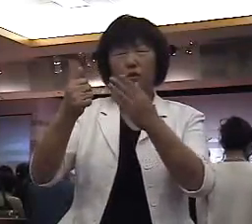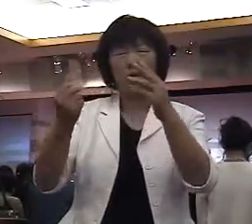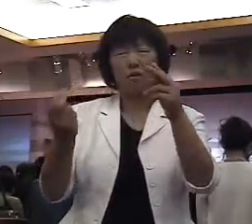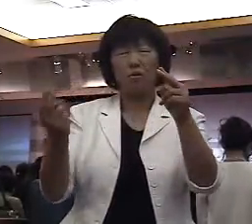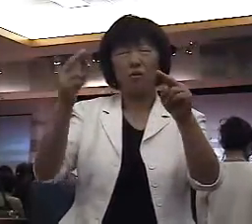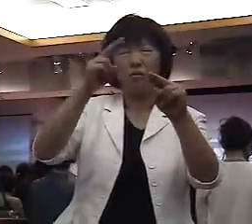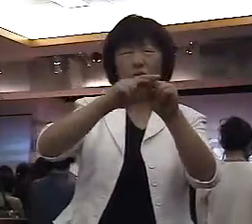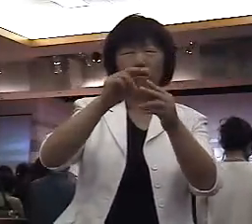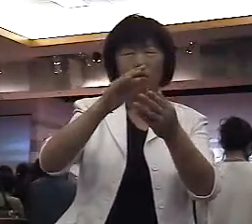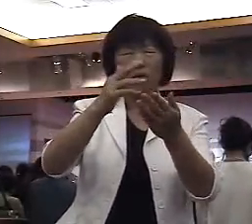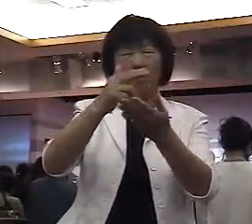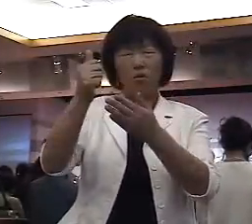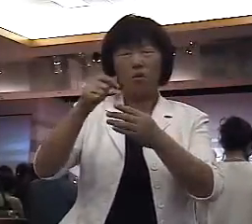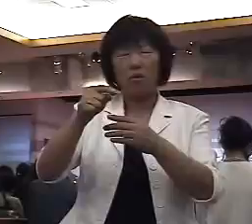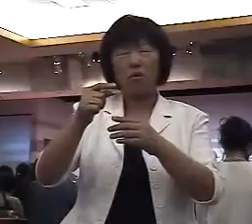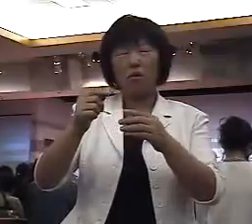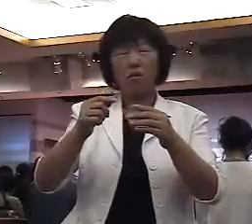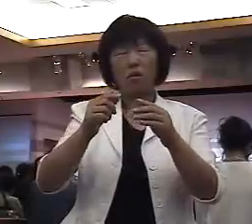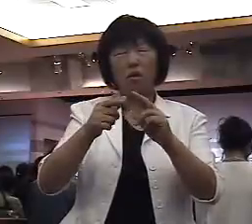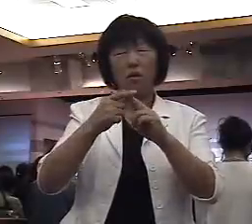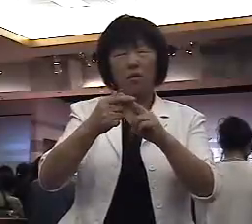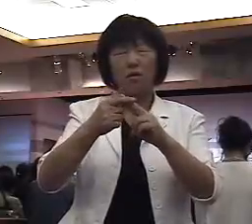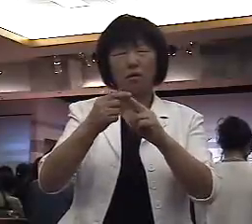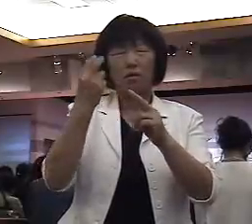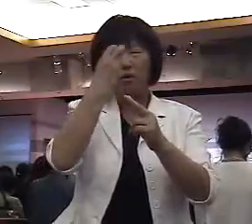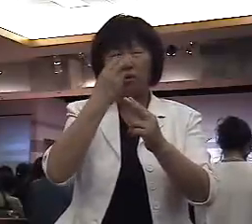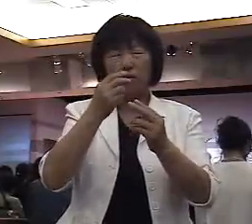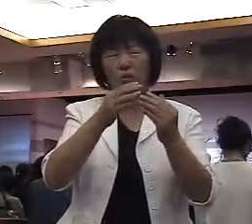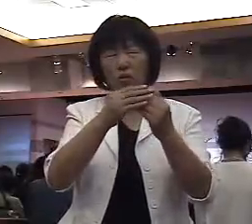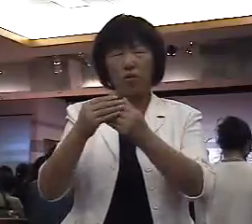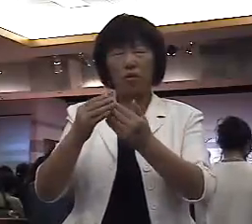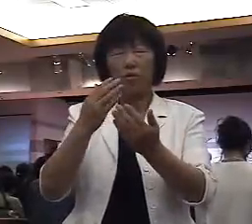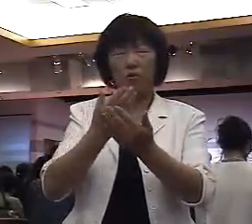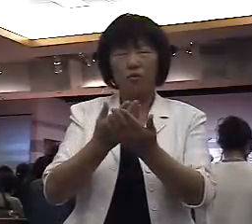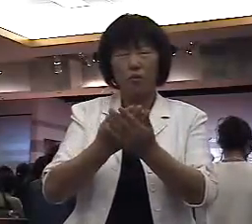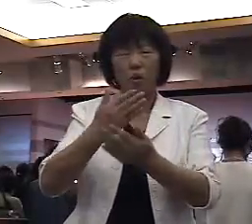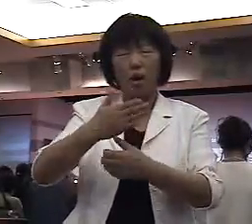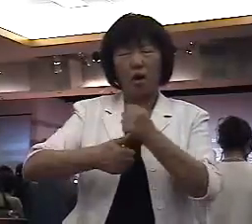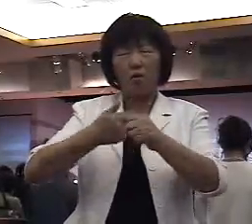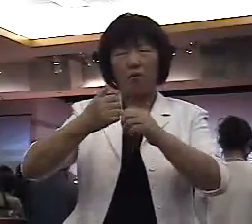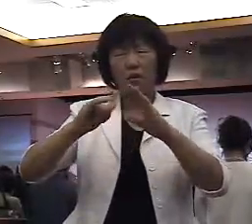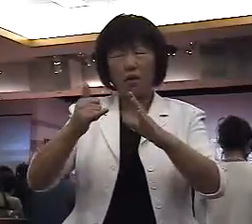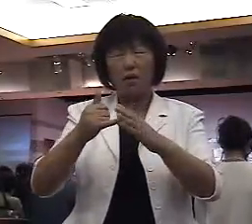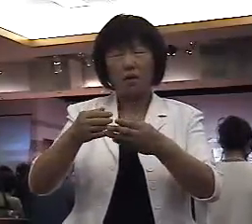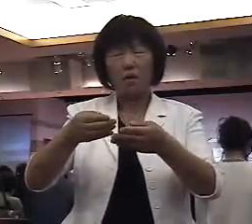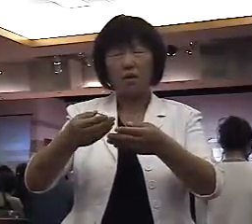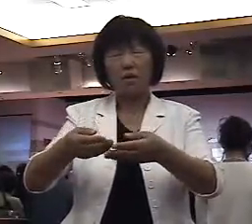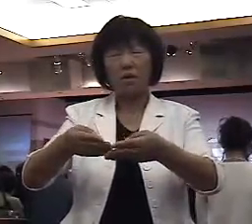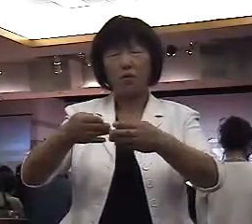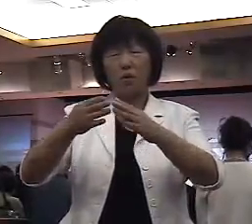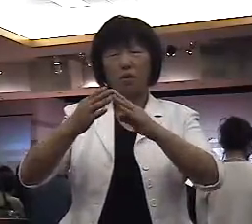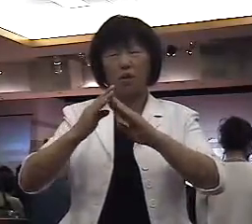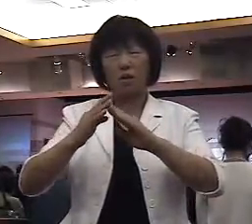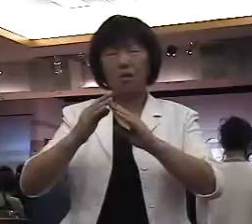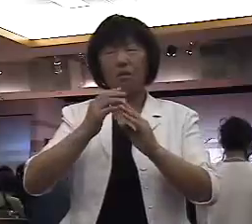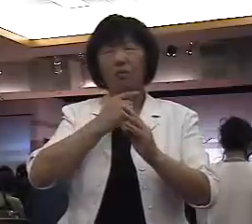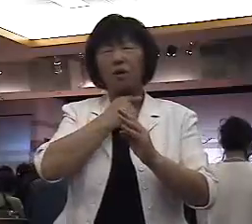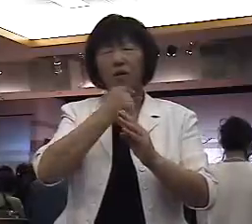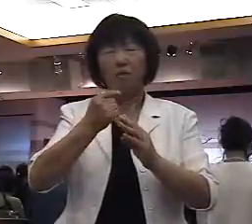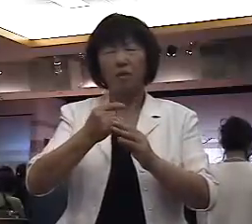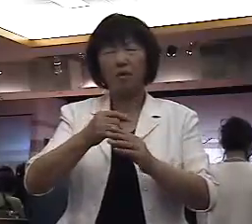주님께서 이제 가정을 지켜주시고 인도하여 주시옵소서. 하나님의 나라가 세워지기를 원합니다.